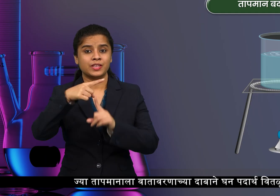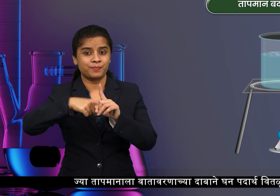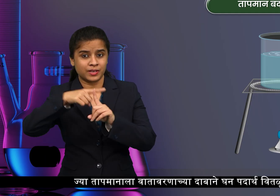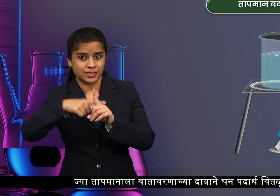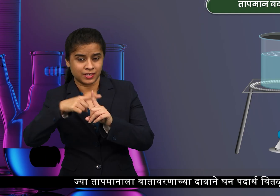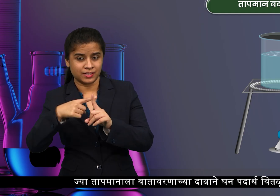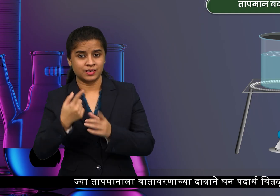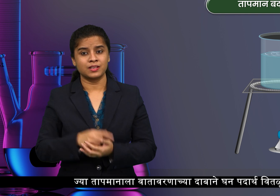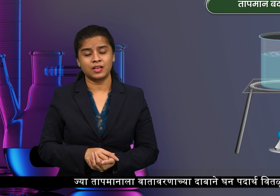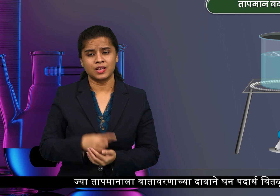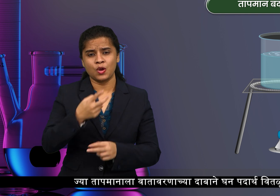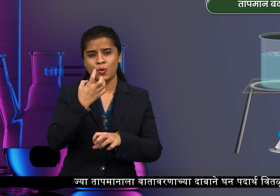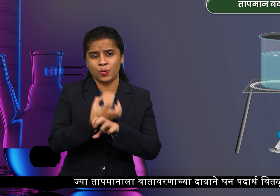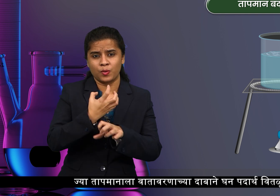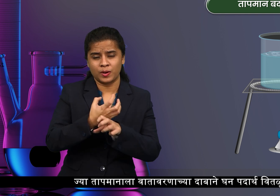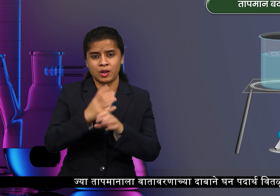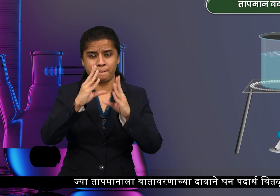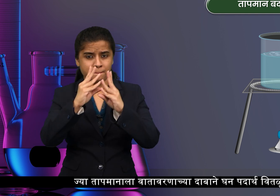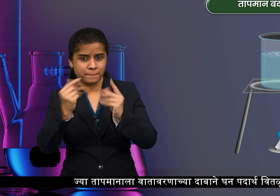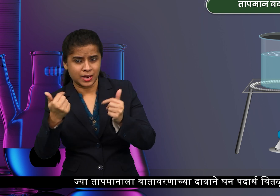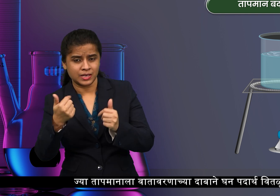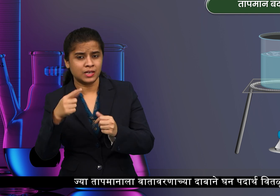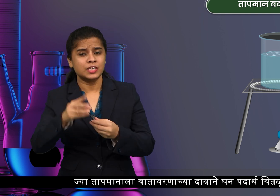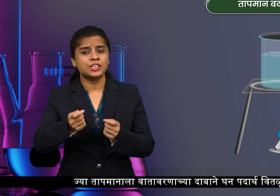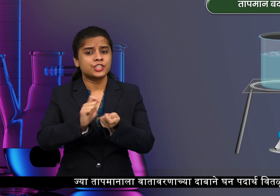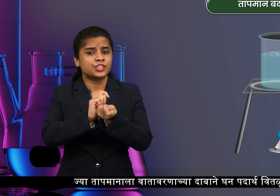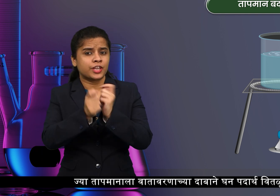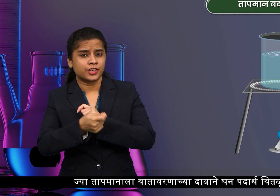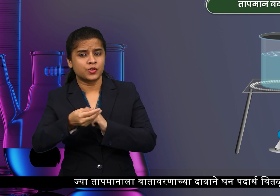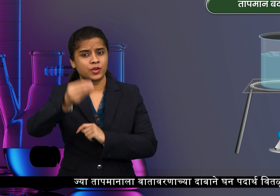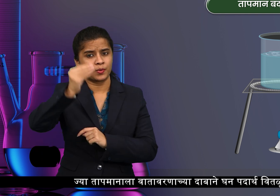ज्या तापमानाला वातावरणाच्या दाबाने धन पदार्थ वितळून द्रव बनतो,